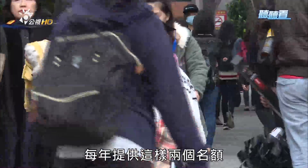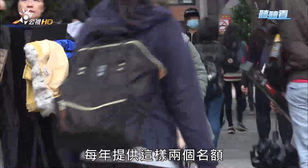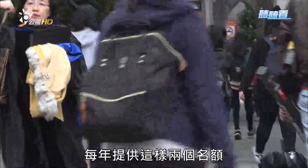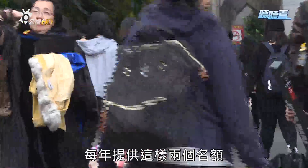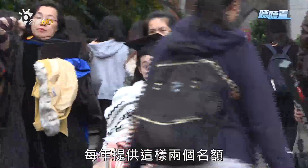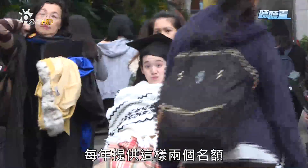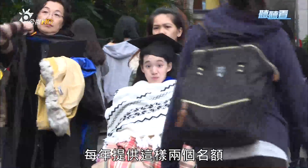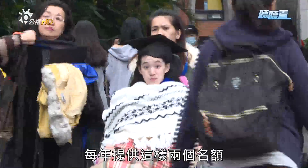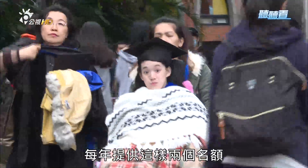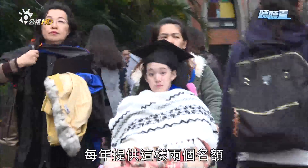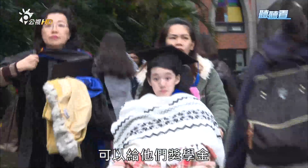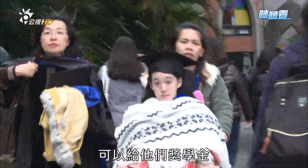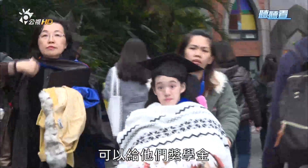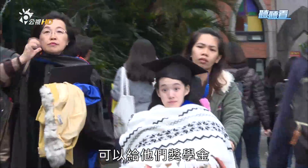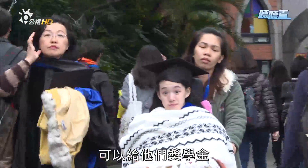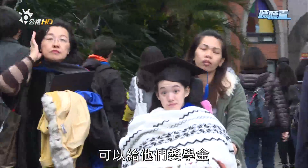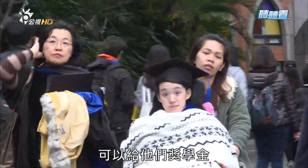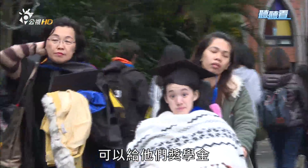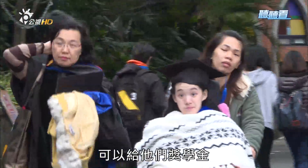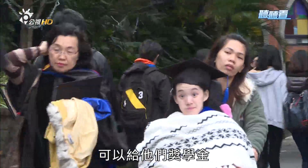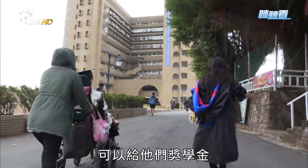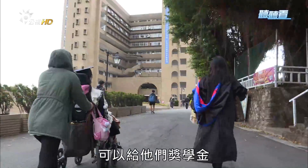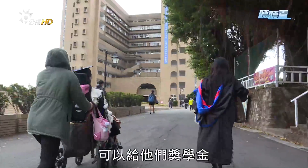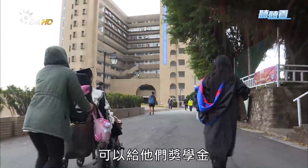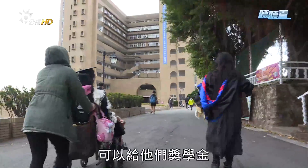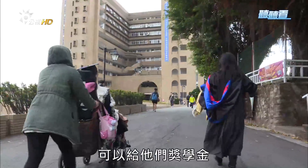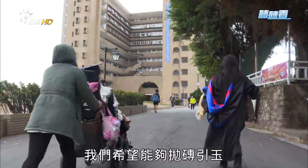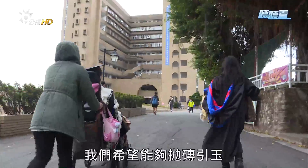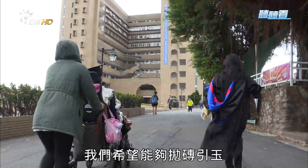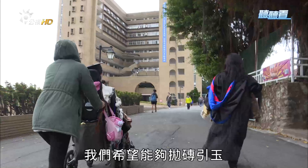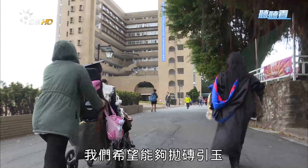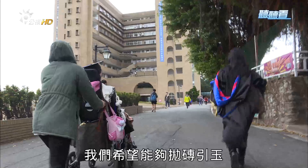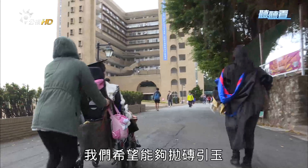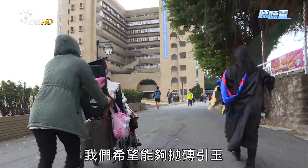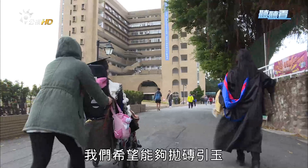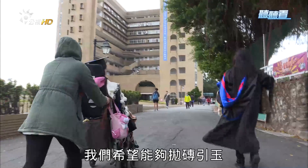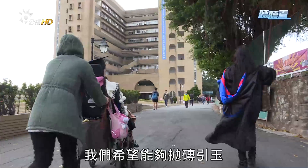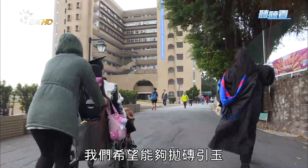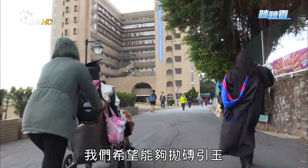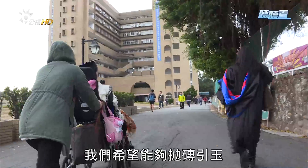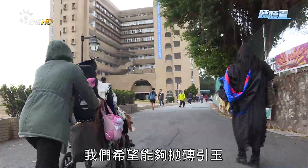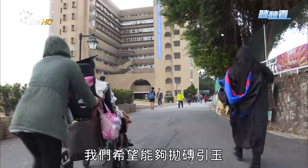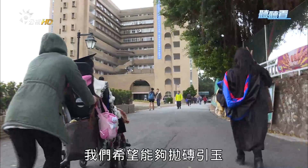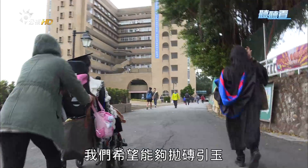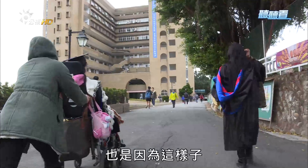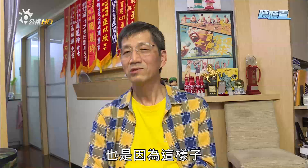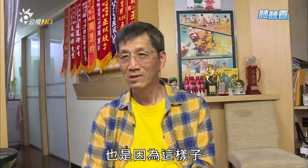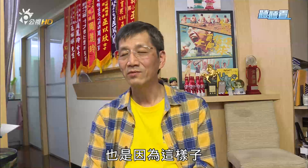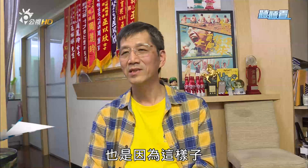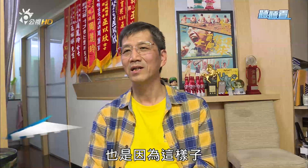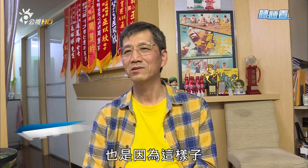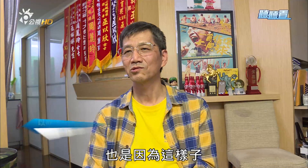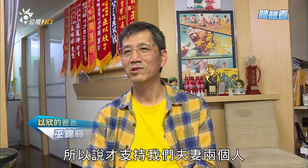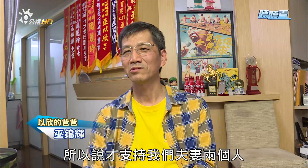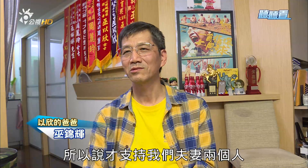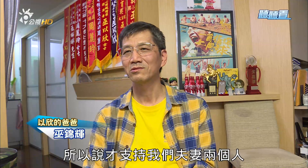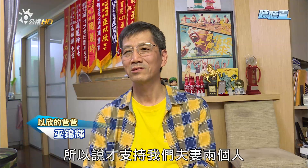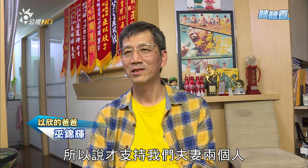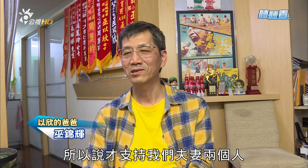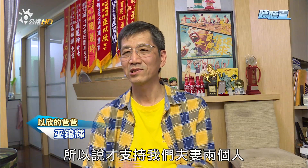这样两个名额，可以给他们奖学金。我们希望能够抛砖引玉。 就是因为这样子，所以说才支持